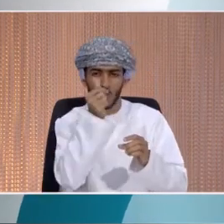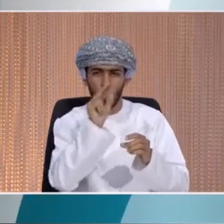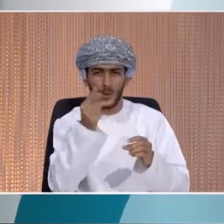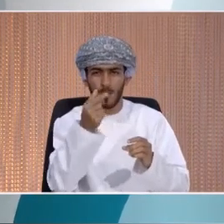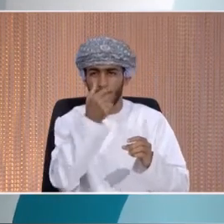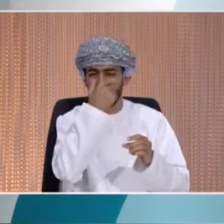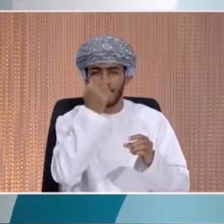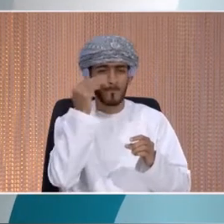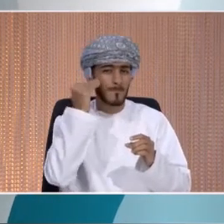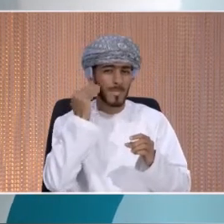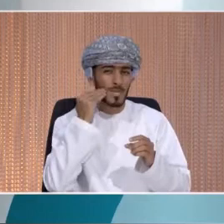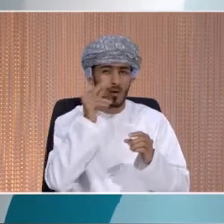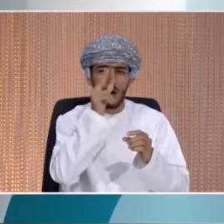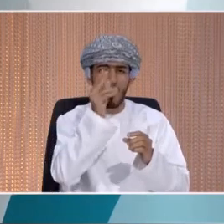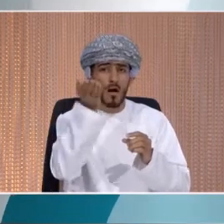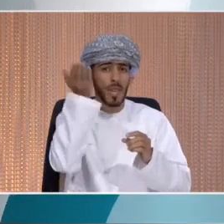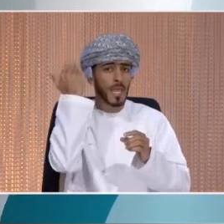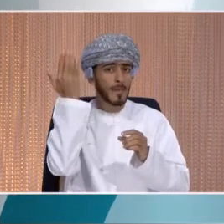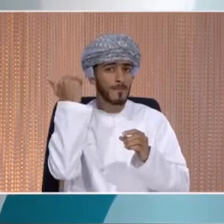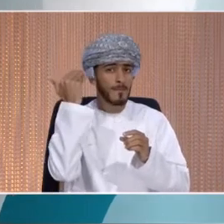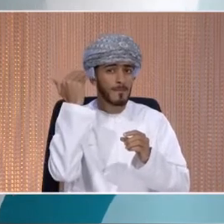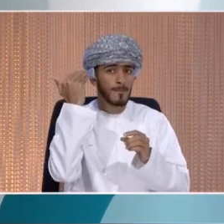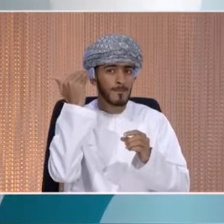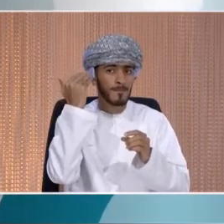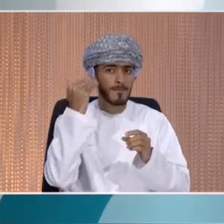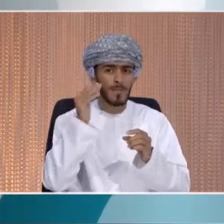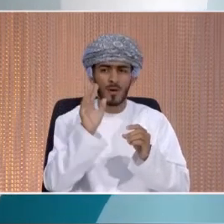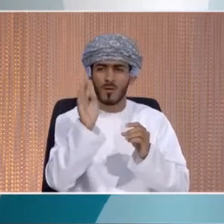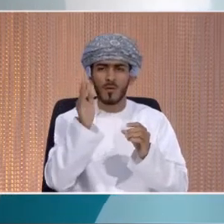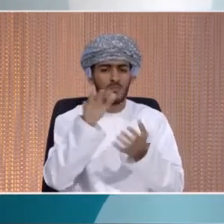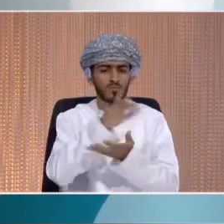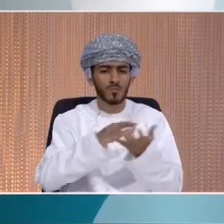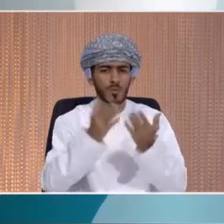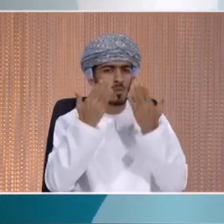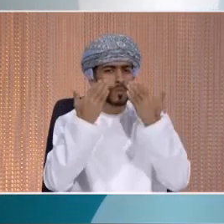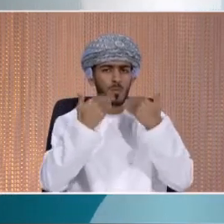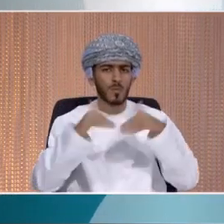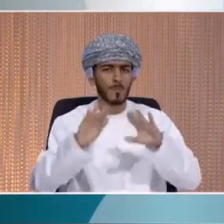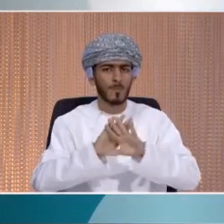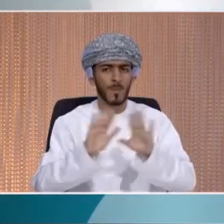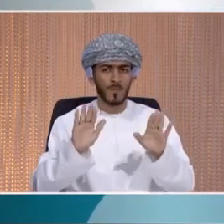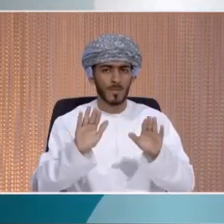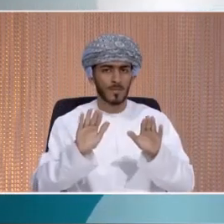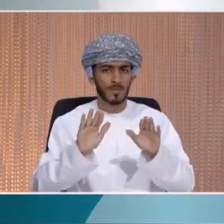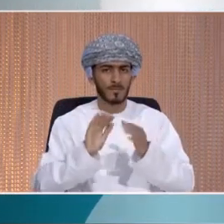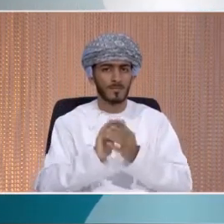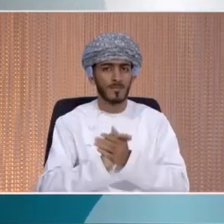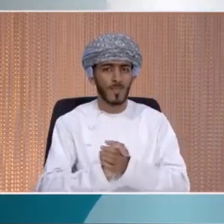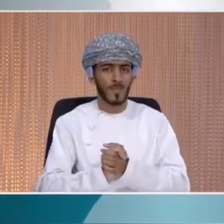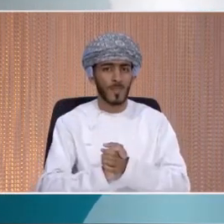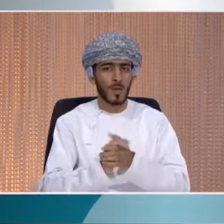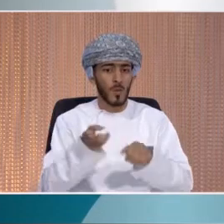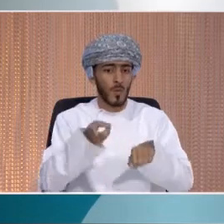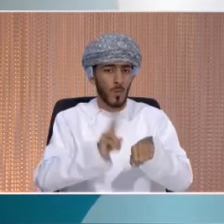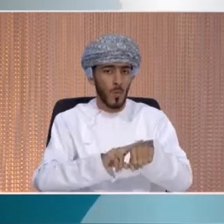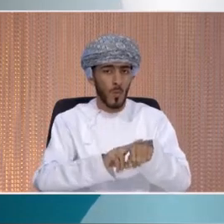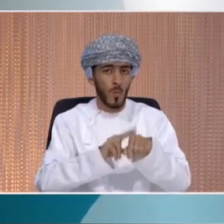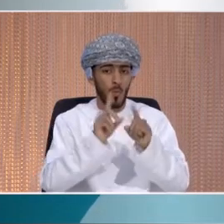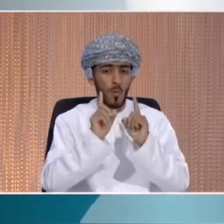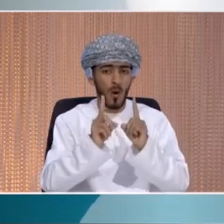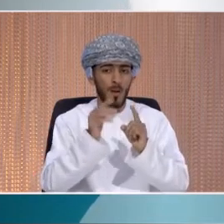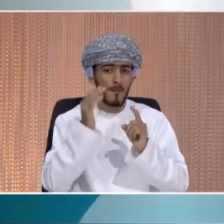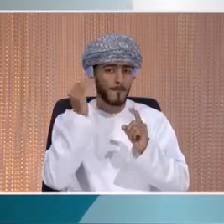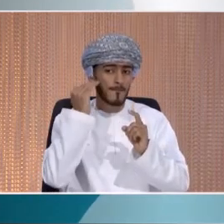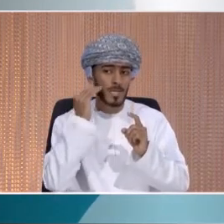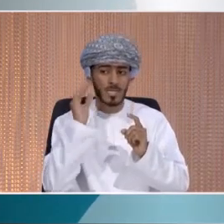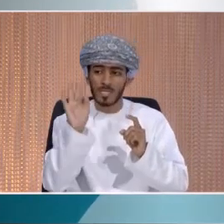الإعاقة البصرية سابقا لا يجدن أي إشكالية في الزواج، وغالبا ما تتزوج